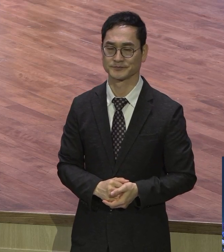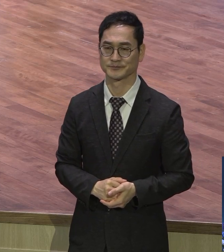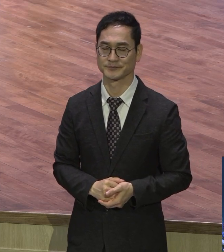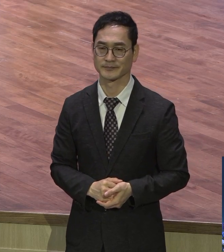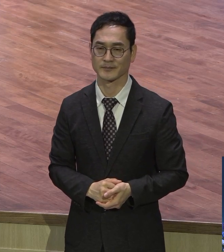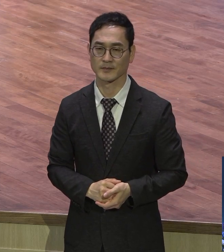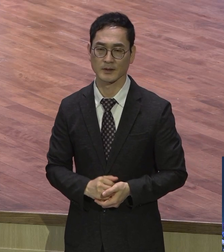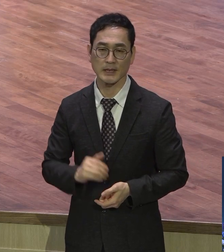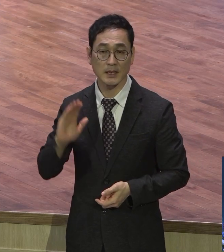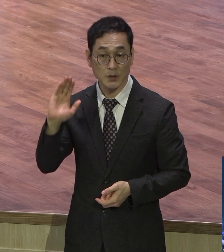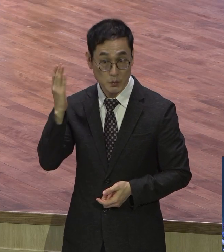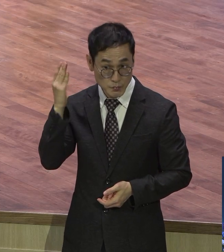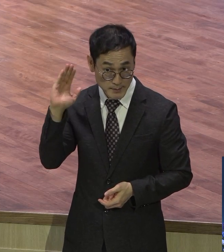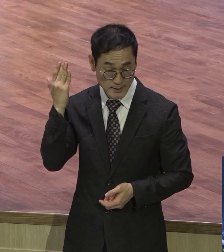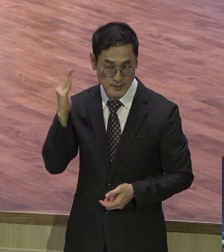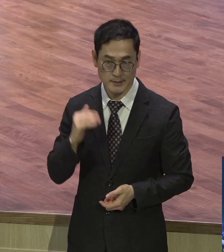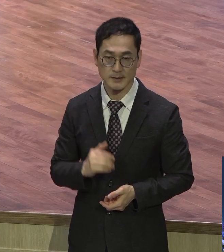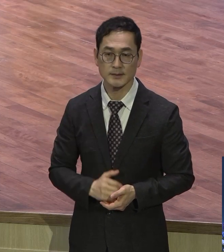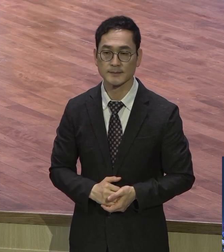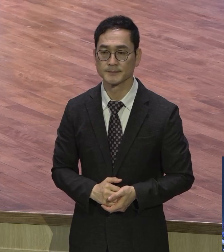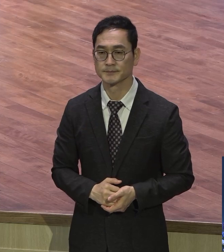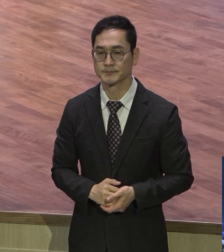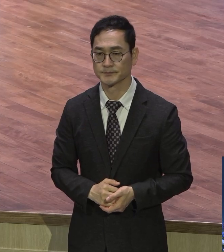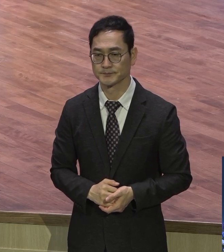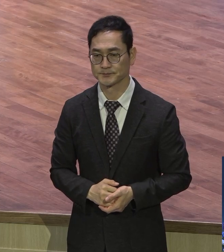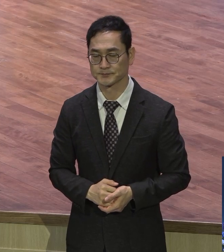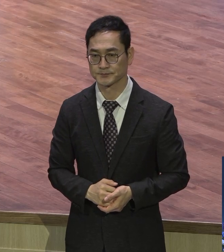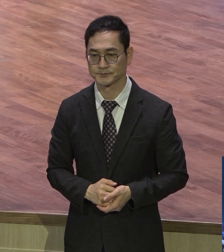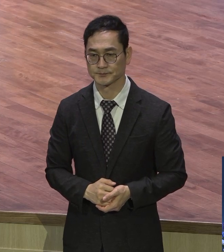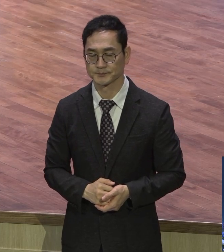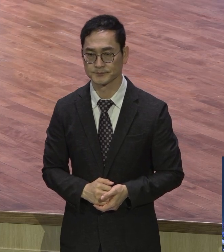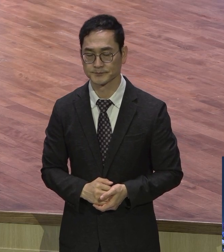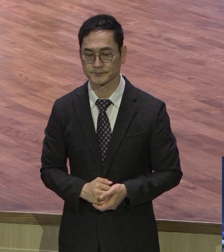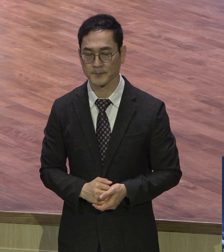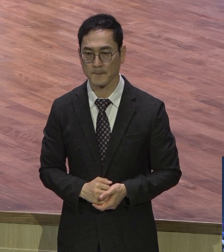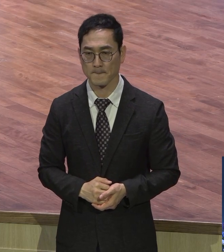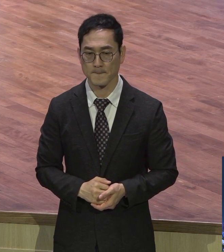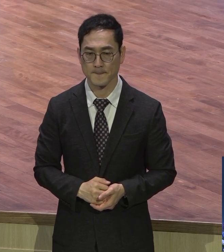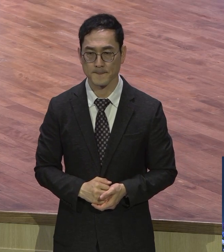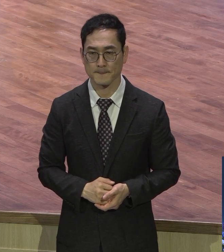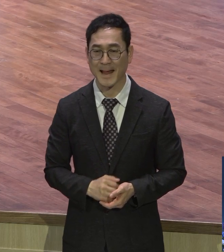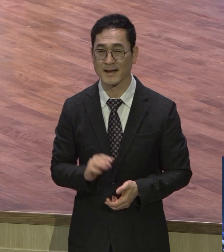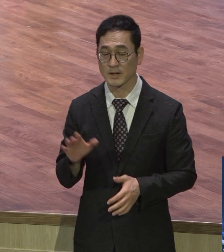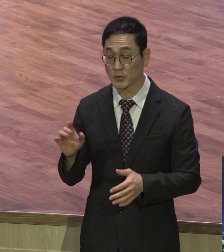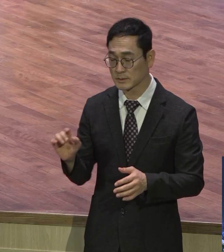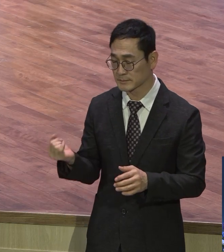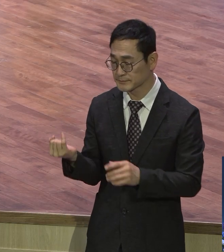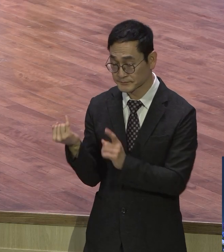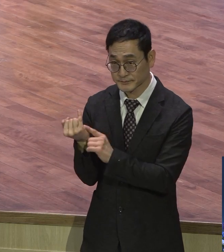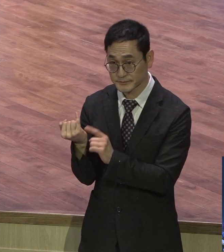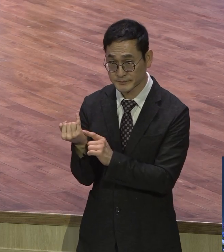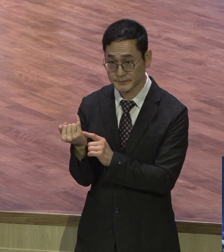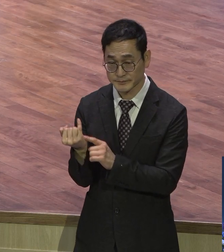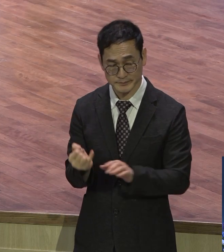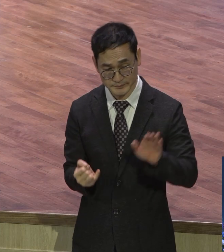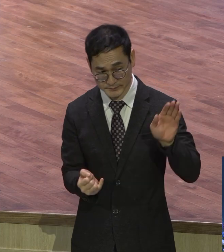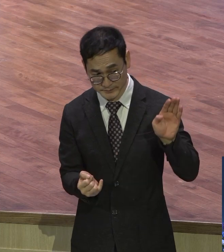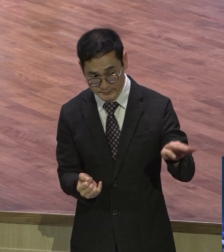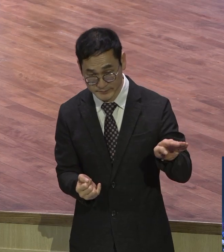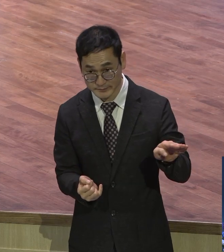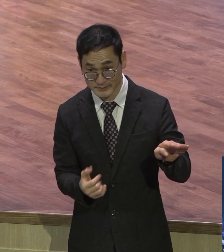요즘 오늘 이 본문에 보면요 혈류증 여자가 만진